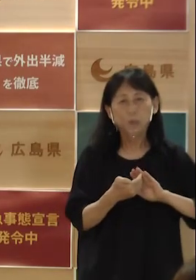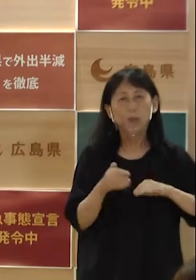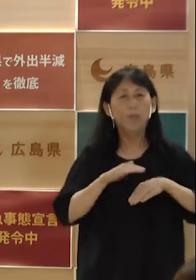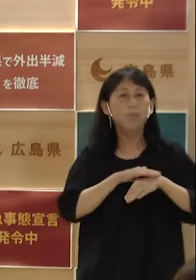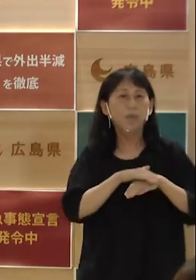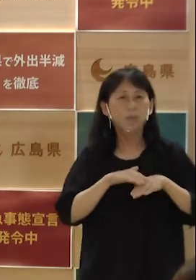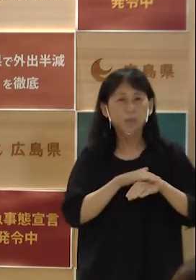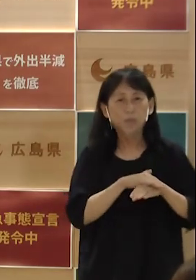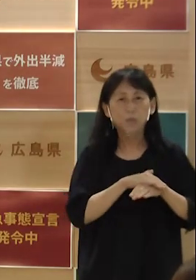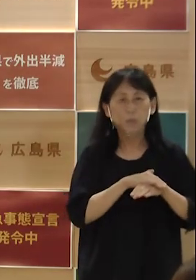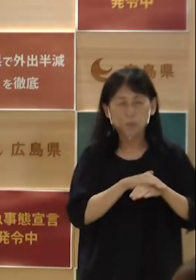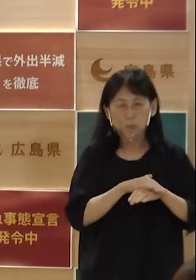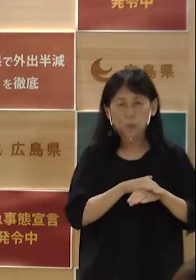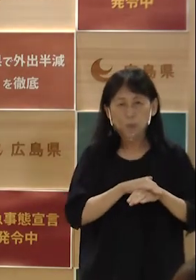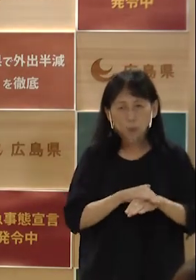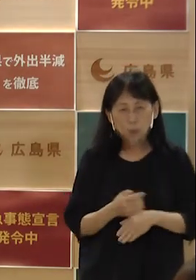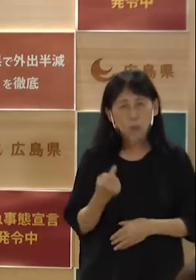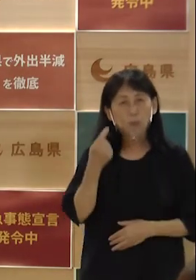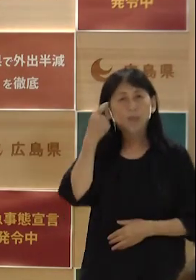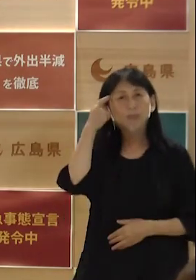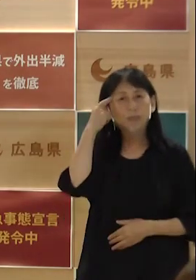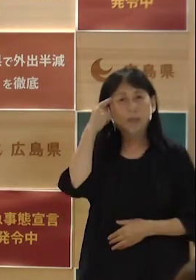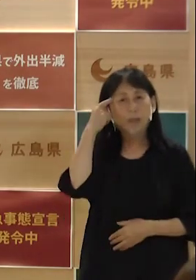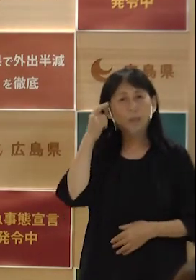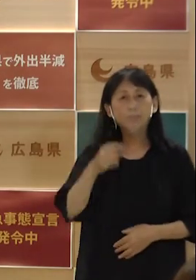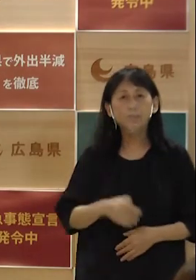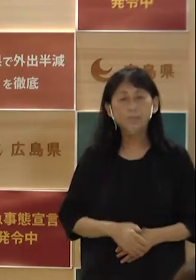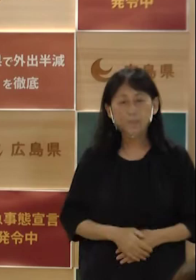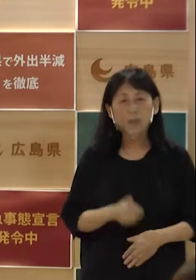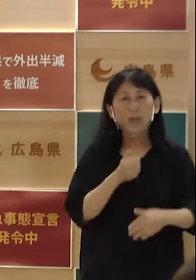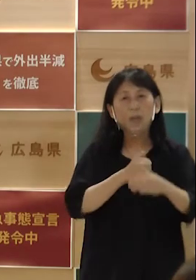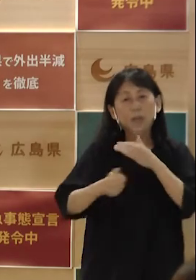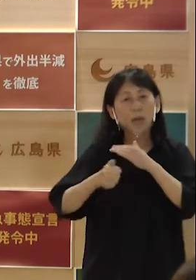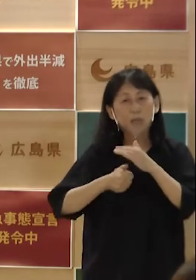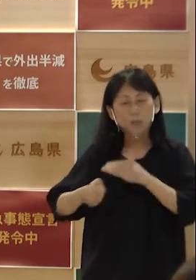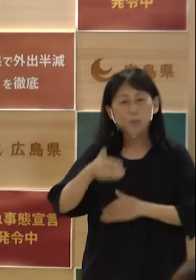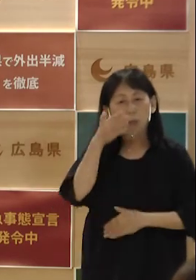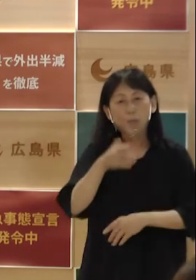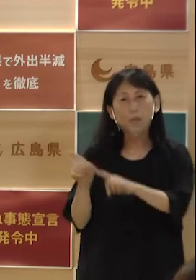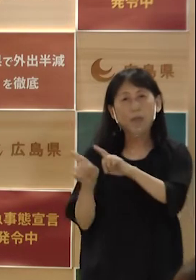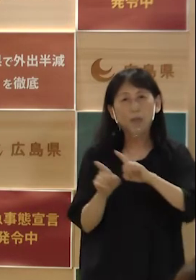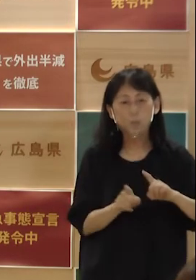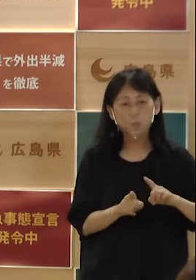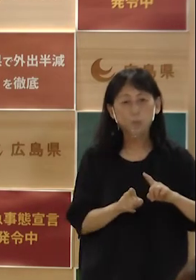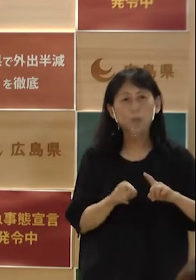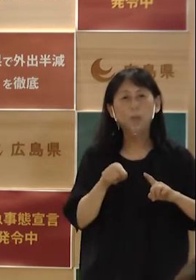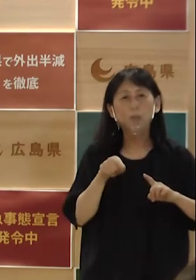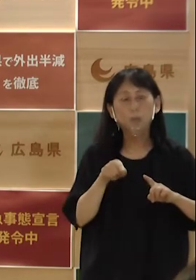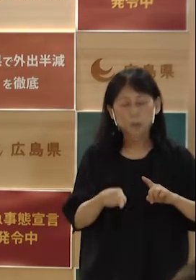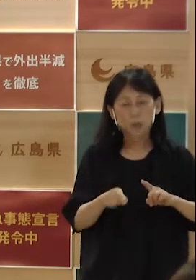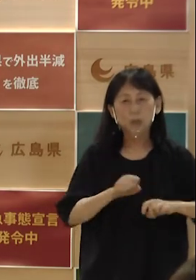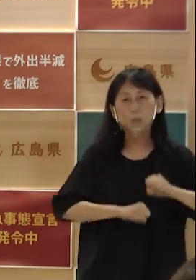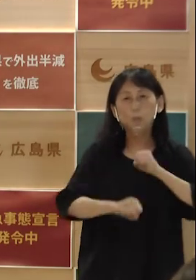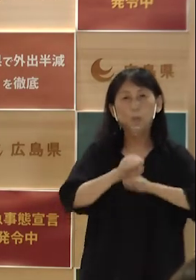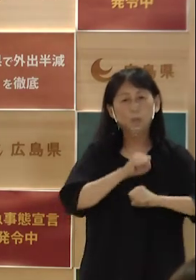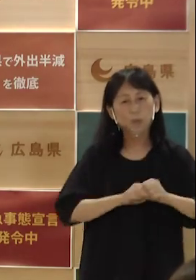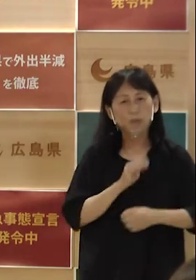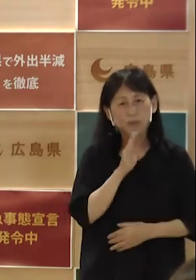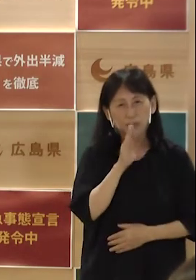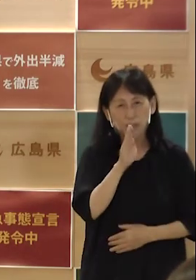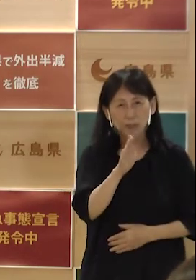要であるということを意識をしていただきまして、外出の半減などにですね、注意をいただきたいと思っ